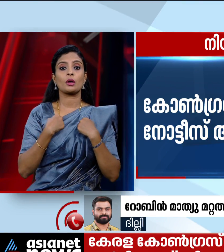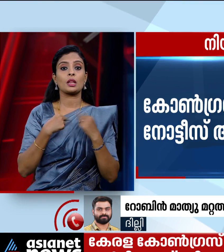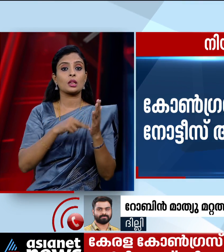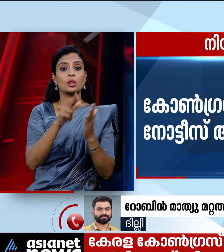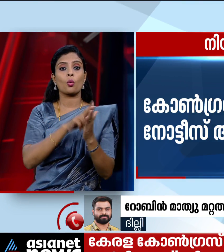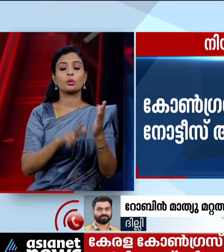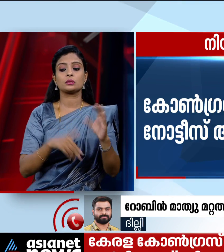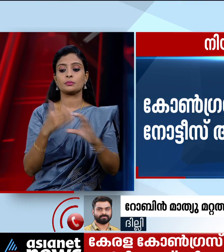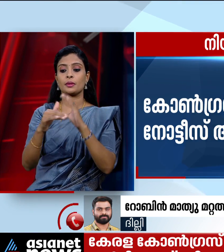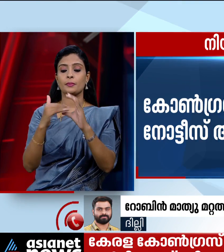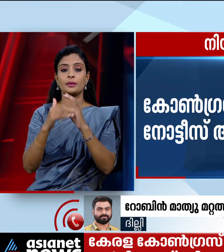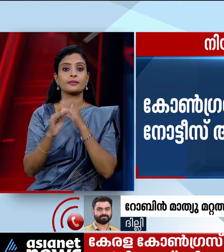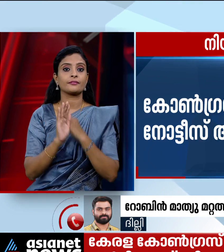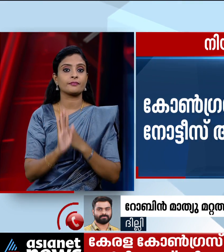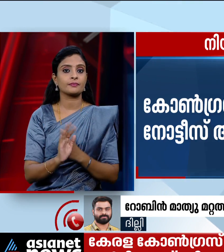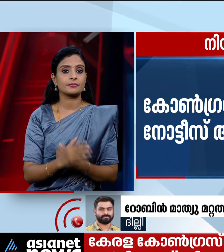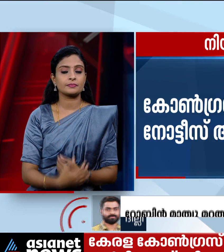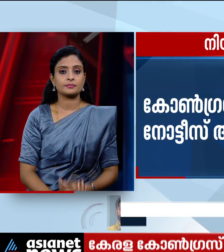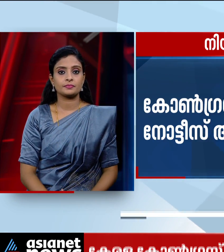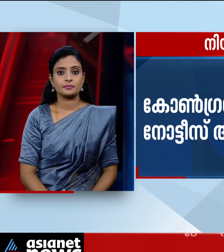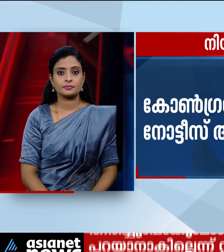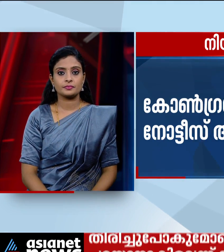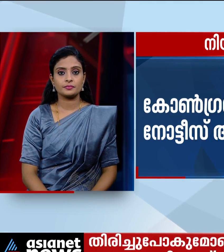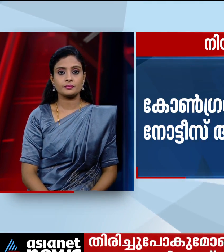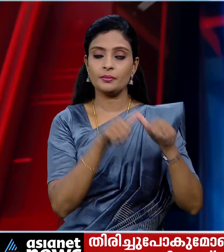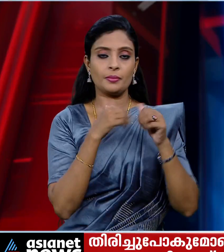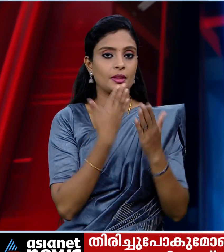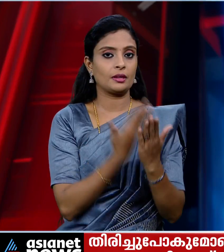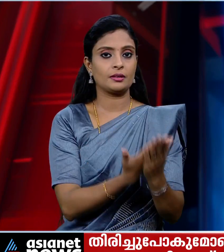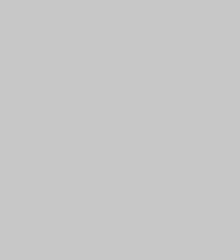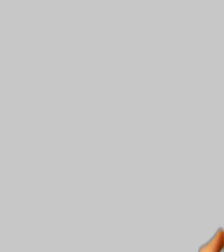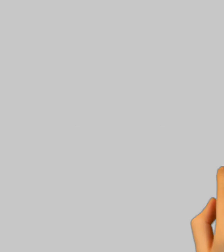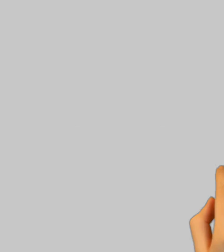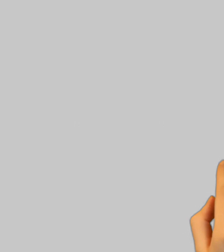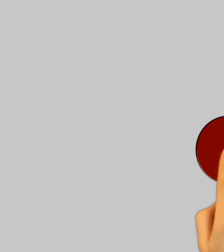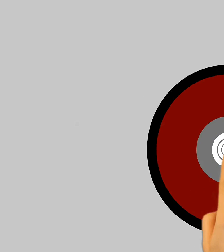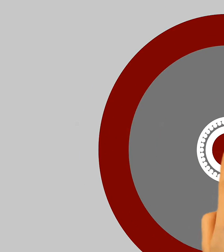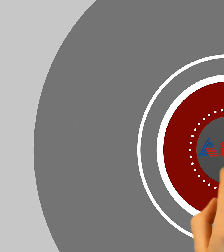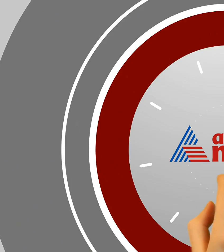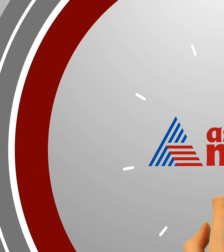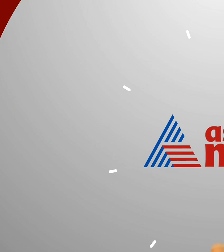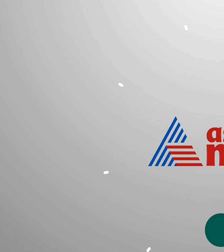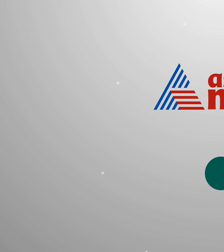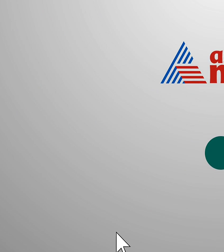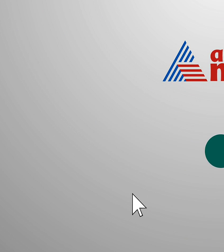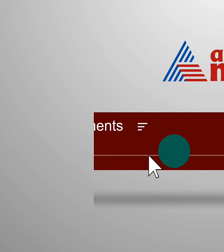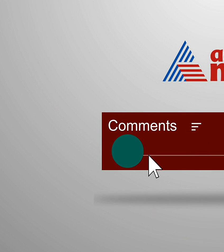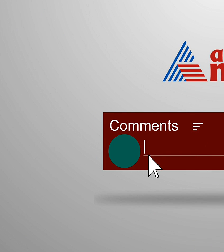വക്കീൽ നോട്ടീസും അയച്ചിരിക്കുകയാണ് ഈ നേതാക്കൾക്കെതിരെ. ശീതം. ശരി റോബിൻ.